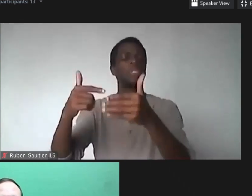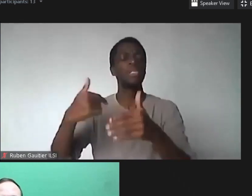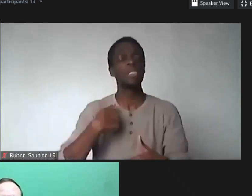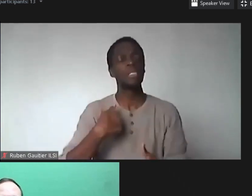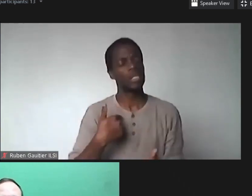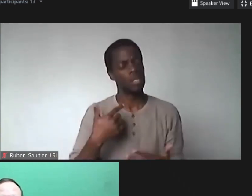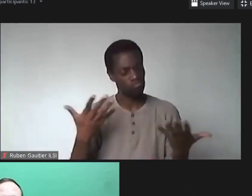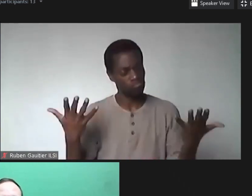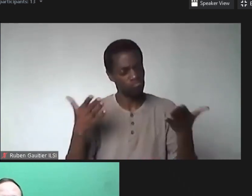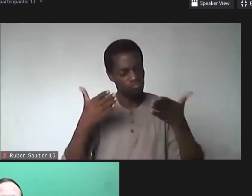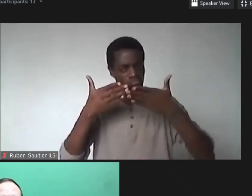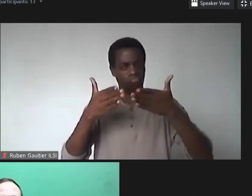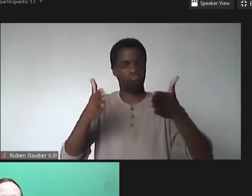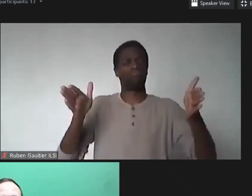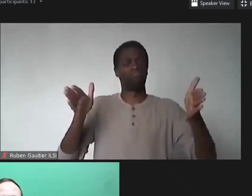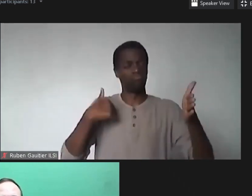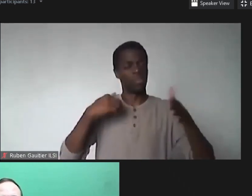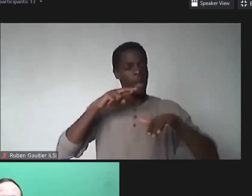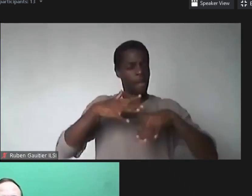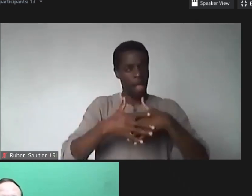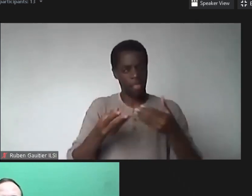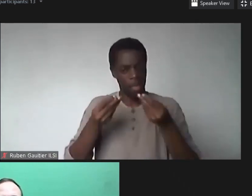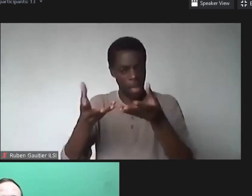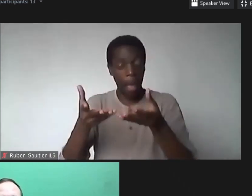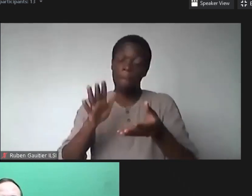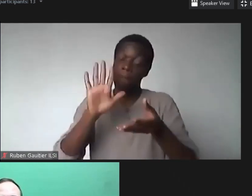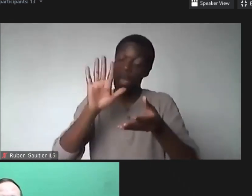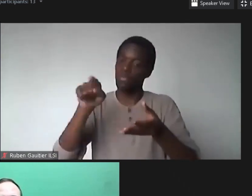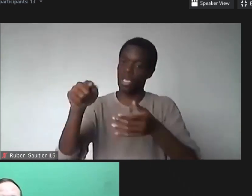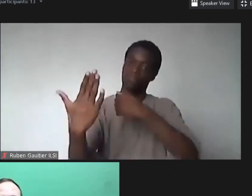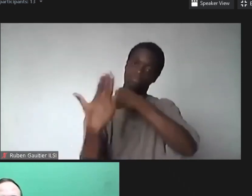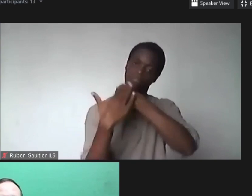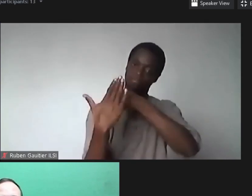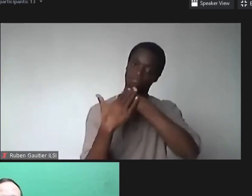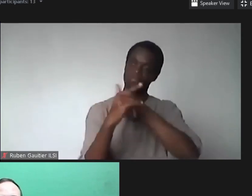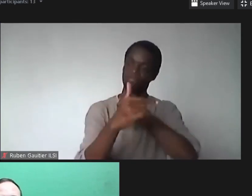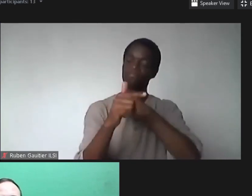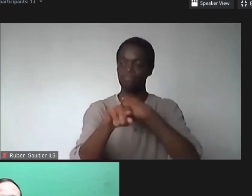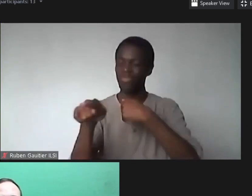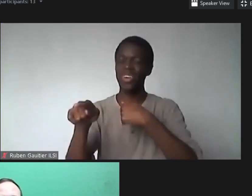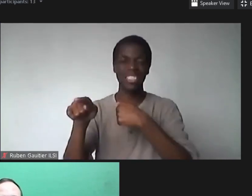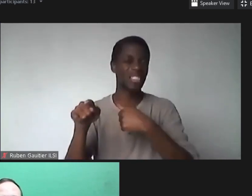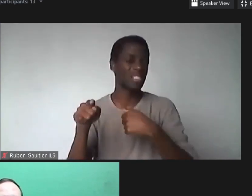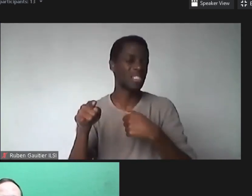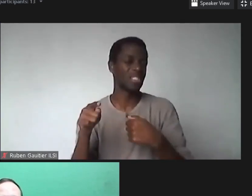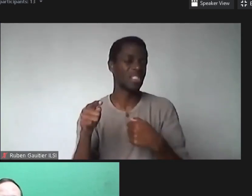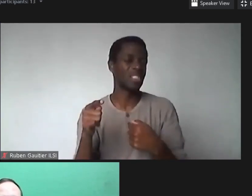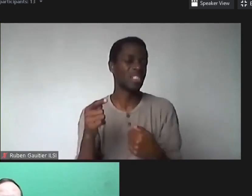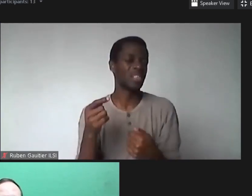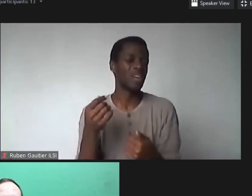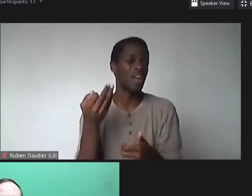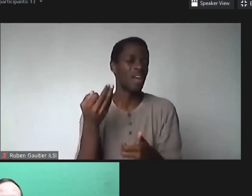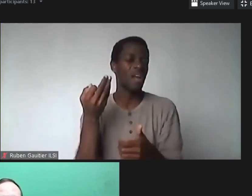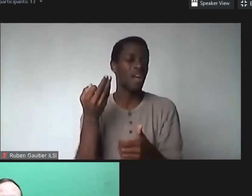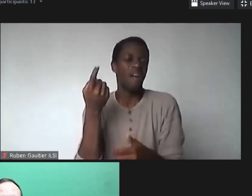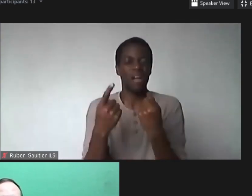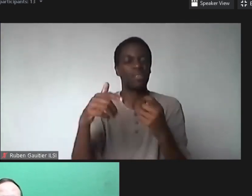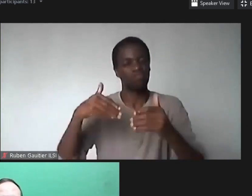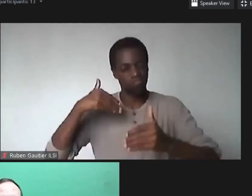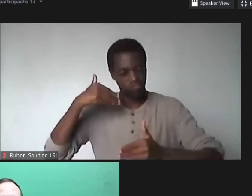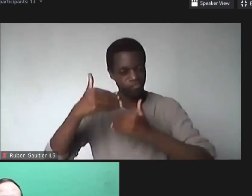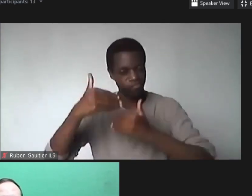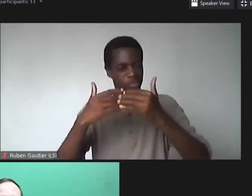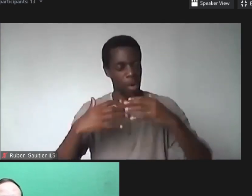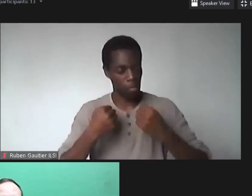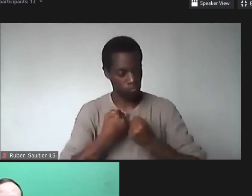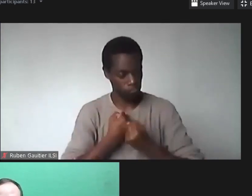ustedes también los requieran. Porque fortalecimiento de capacidades es lo que nos falta justamente para poder saber cómo incorporar las preguntas de